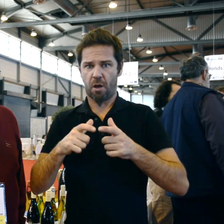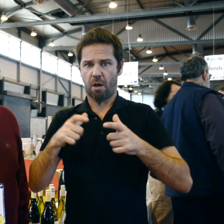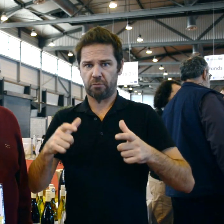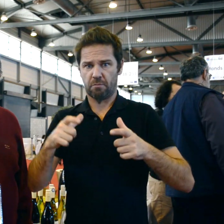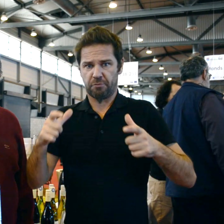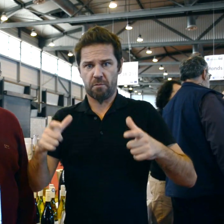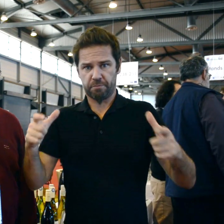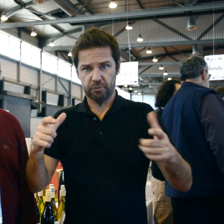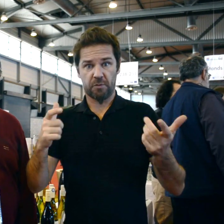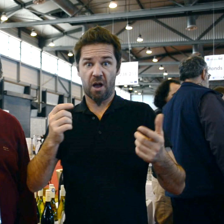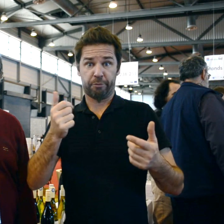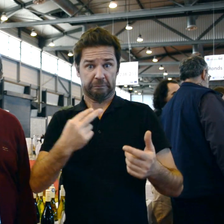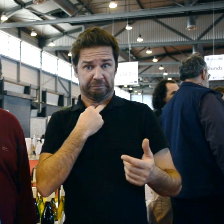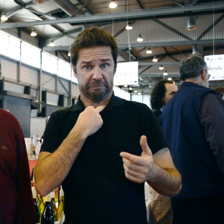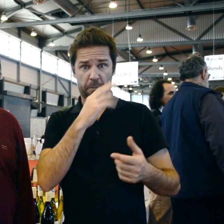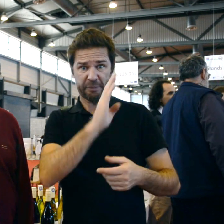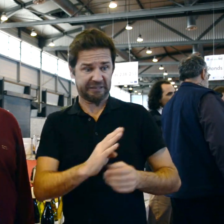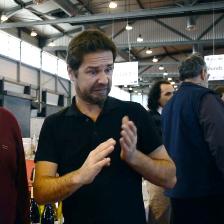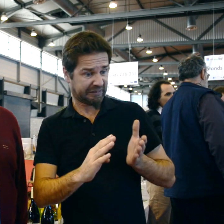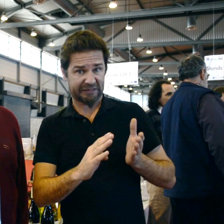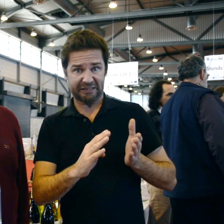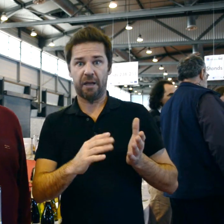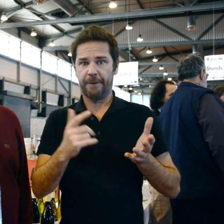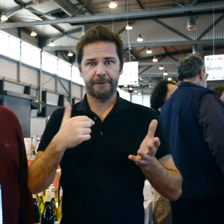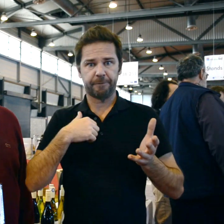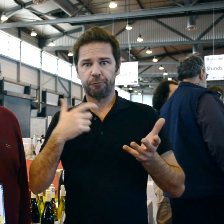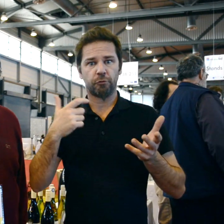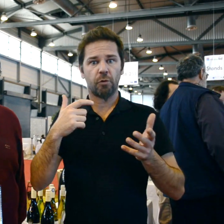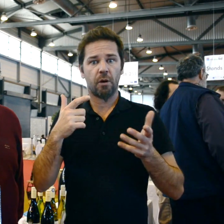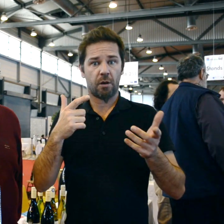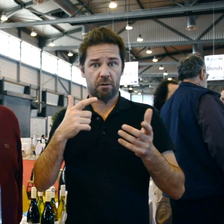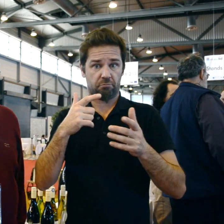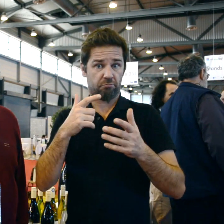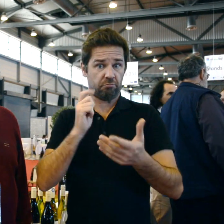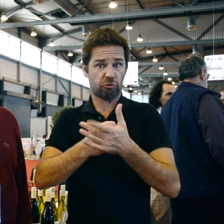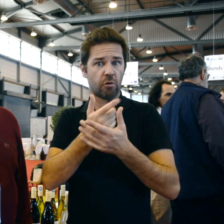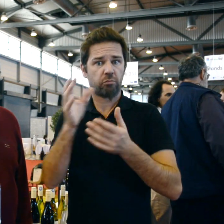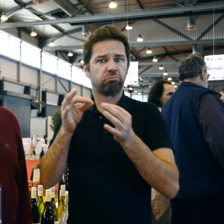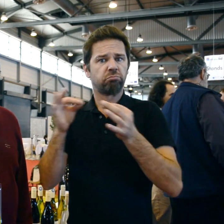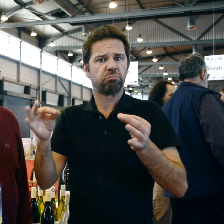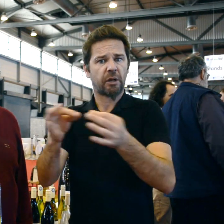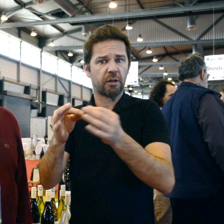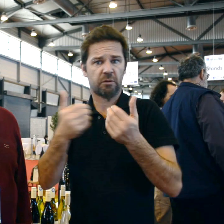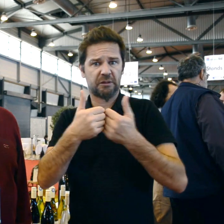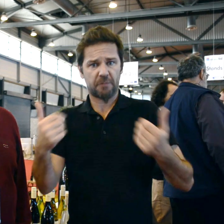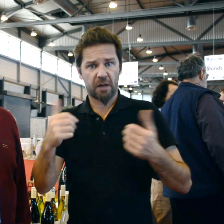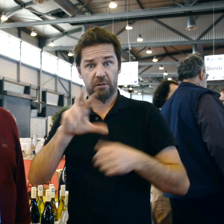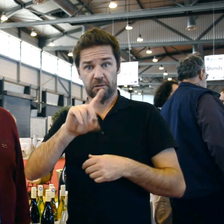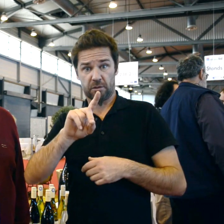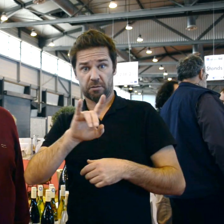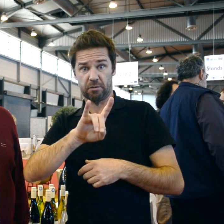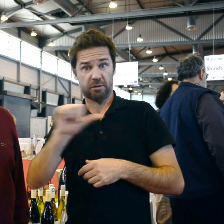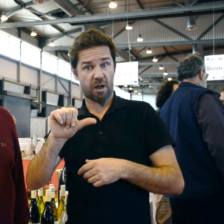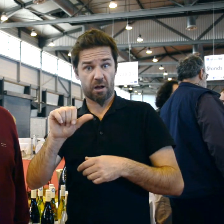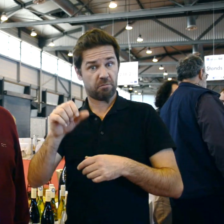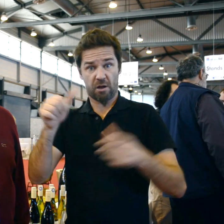un peu coincé sur la ville de Béziers, on a acquis un vignoble qui était carrément séparé. Donc il y avait 30 hectares d'un seul